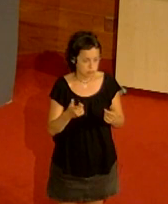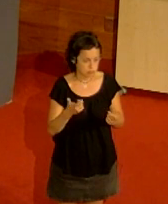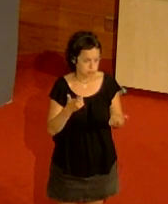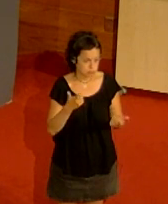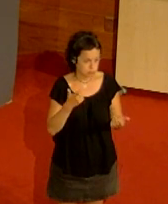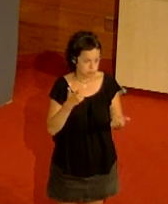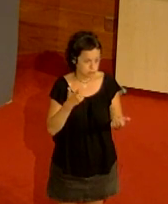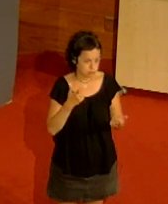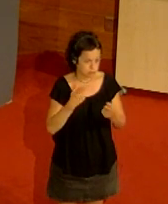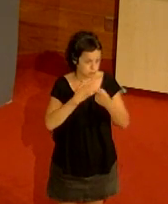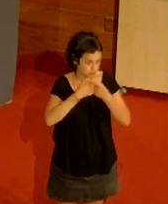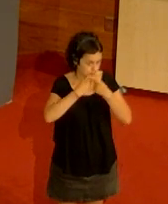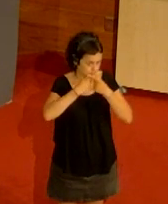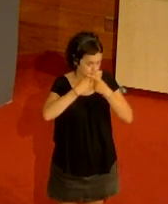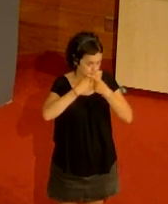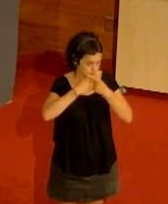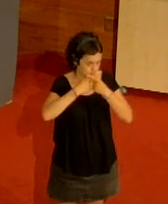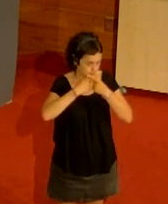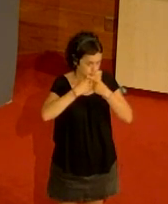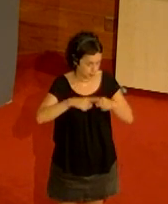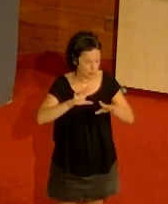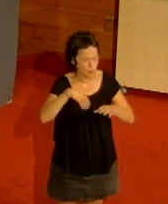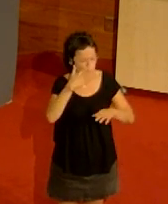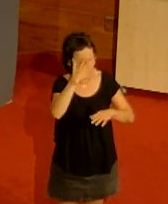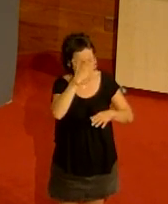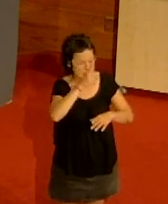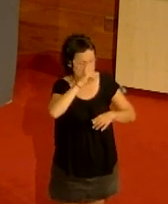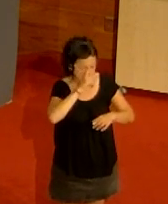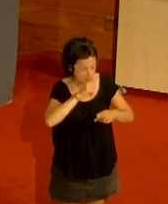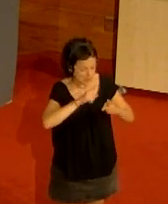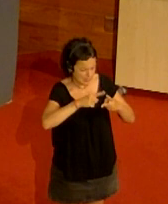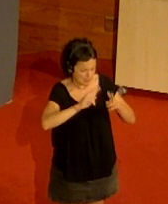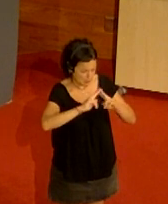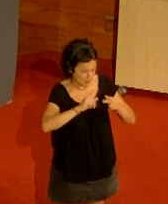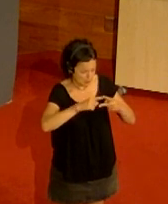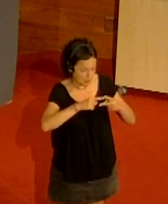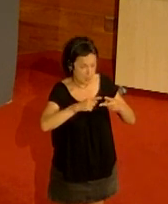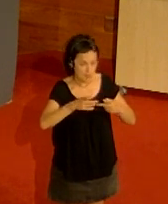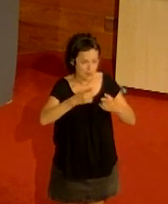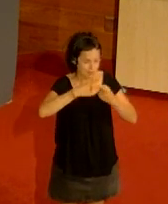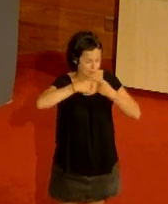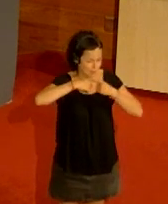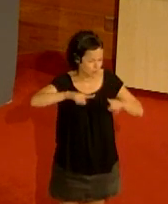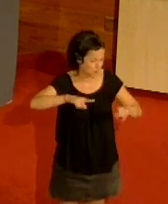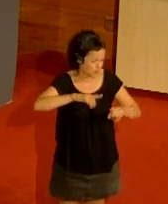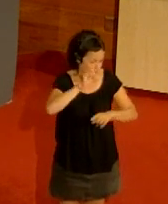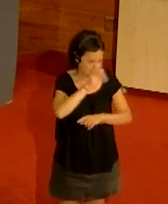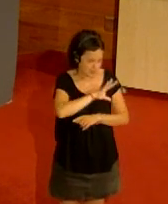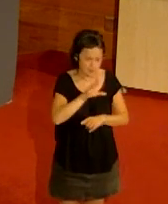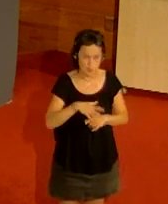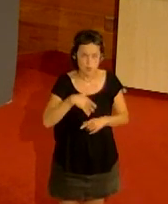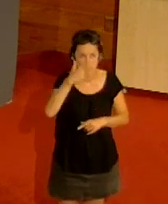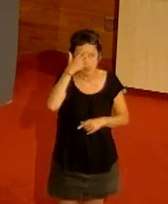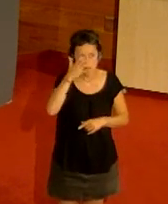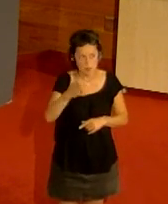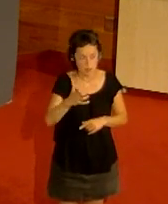es... luego me recuerda la primera pregunta. El contraste es espectacular. Yo recuerdo cuando llegué a la frontera de